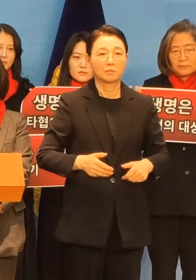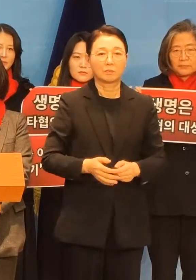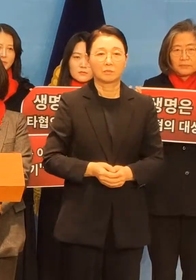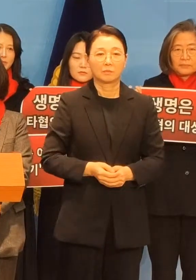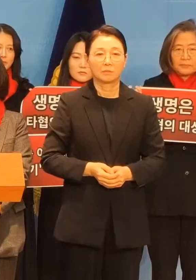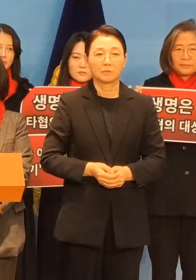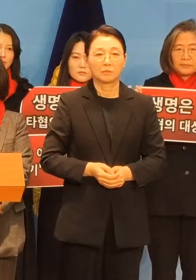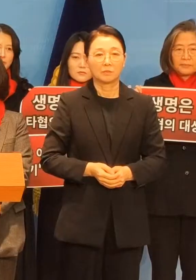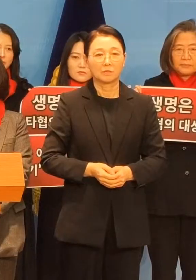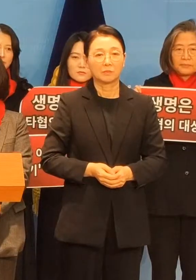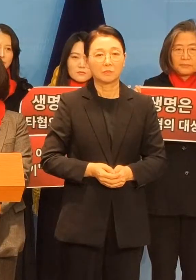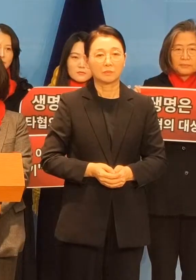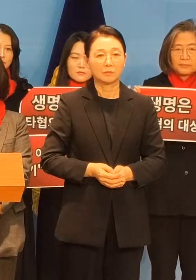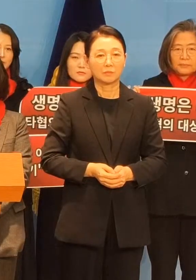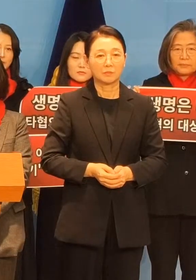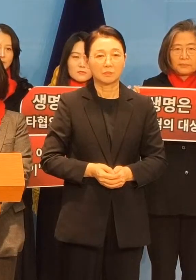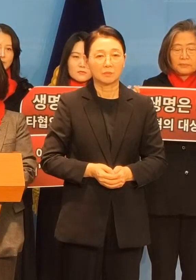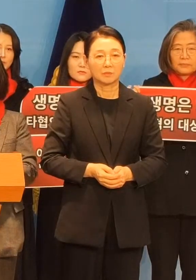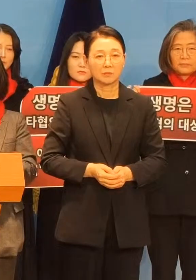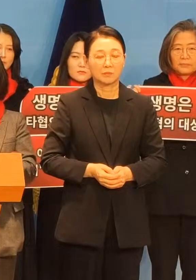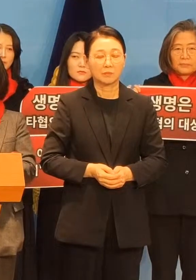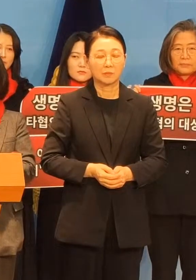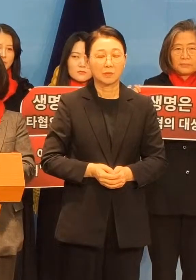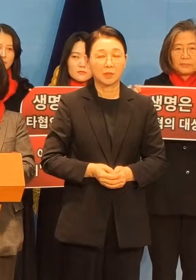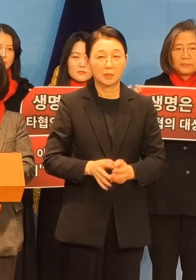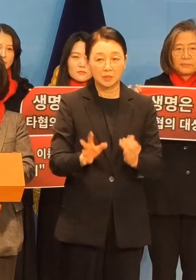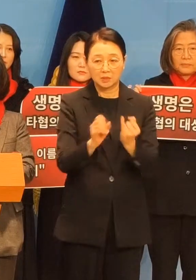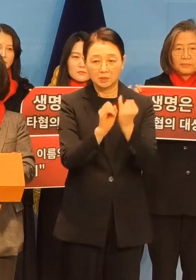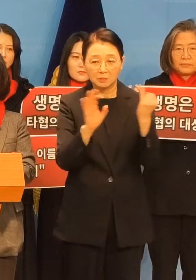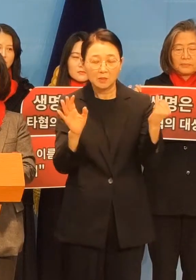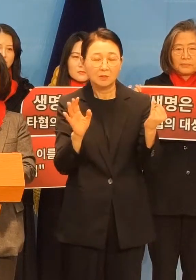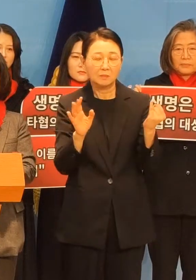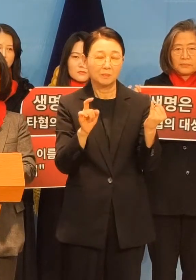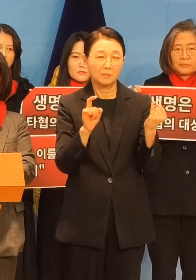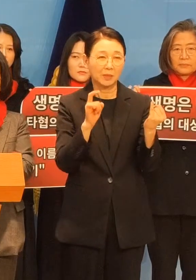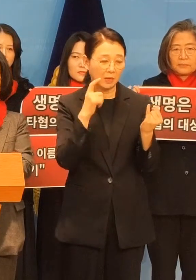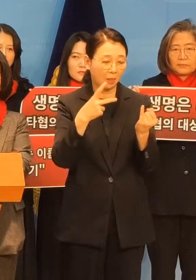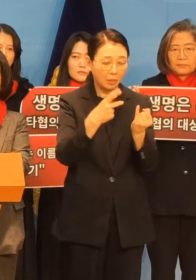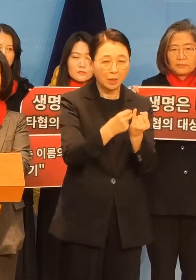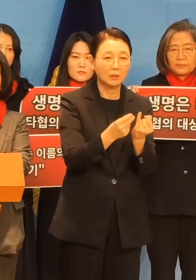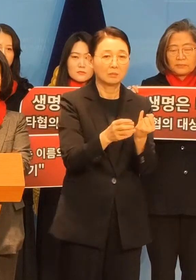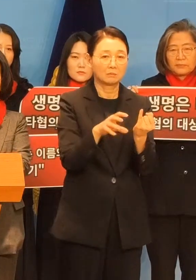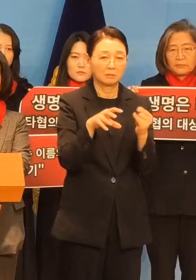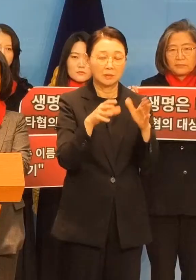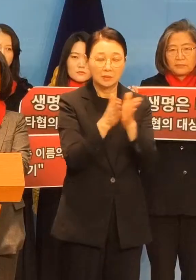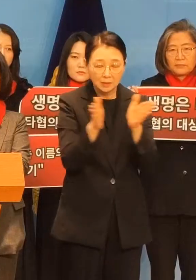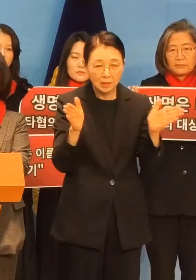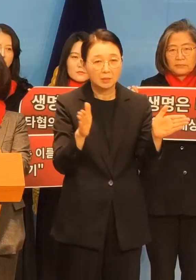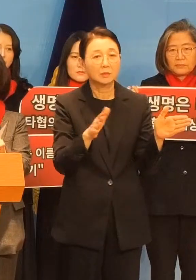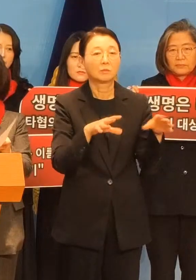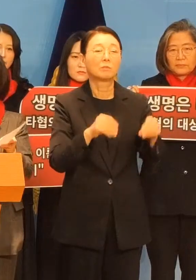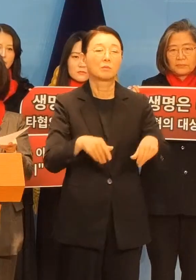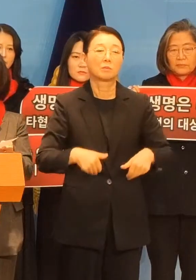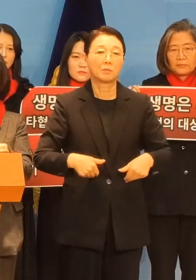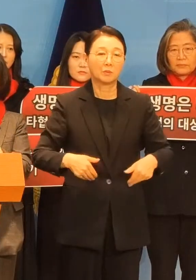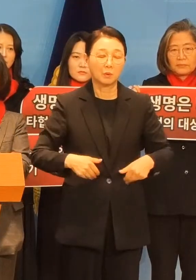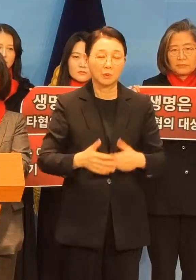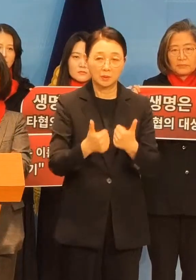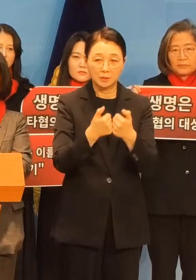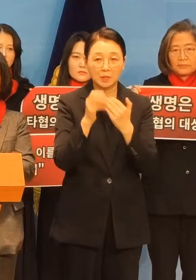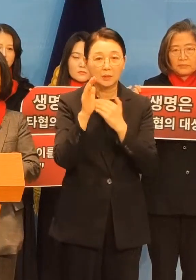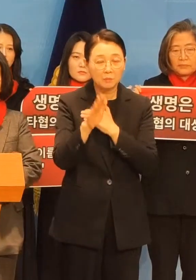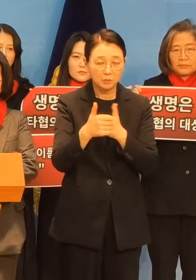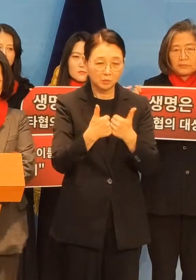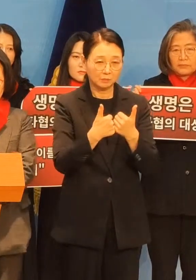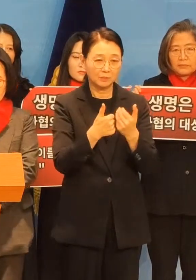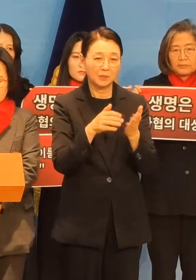인공 임신 중절 약물 도입 즉각 중단하라. 우리는 상담 이후 약물에